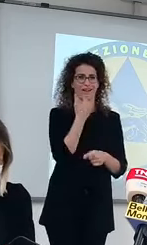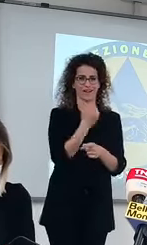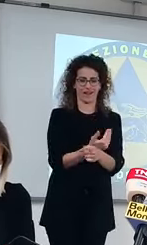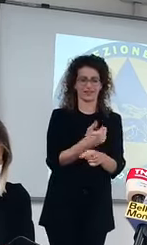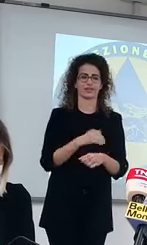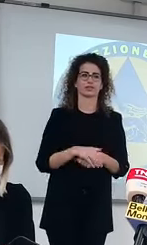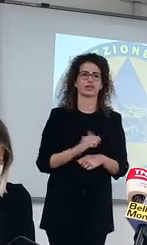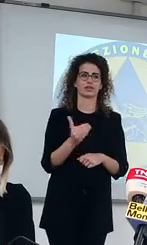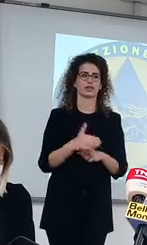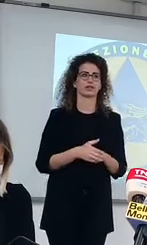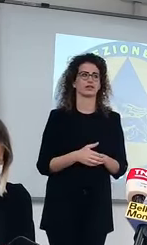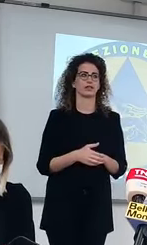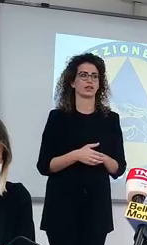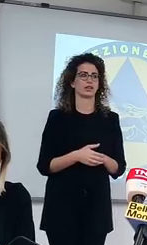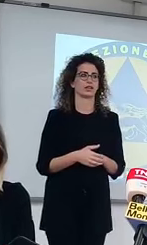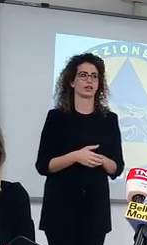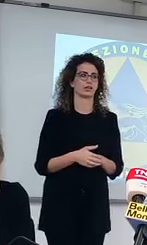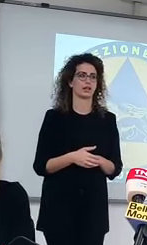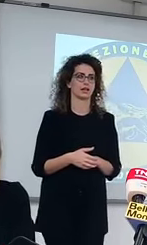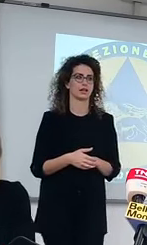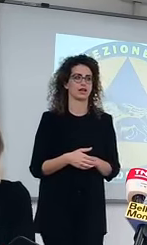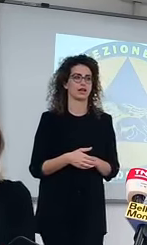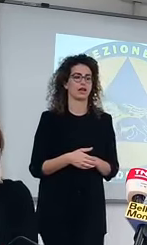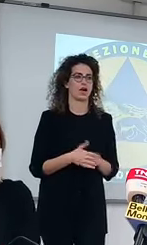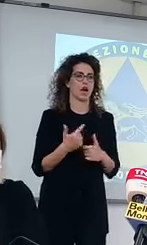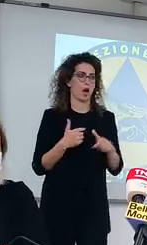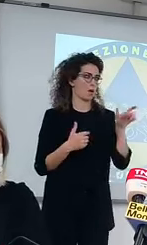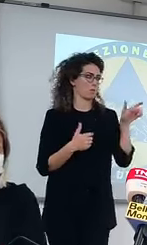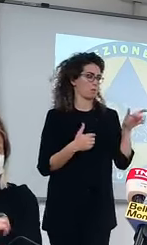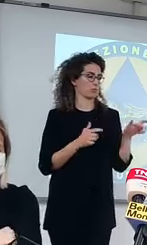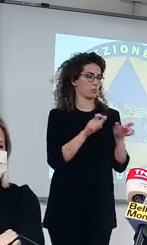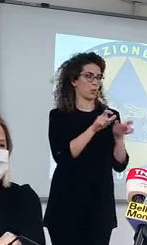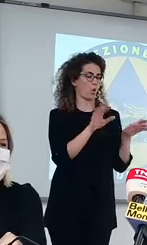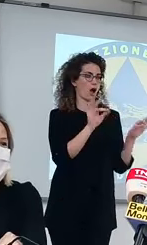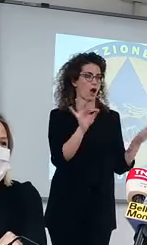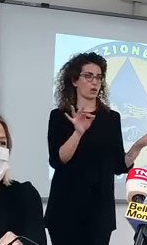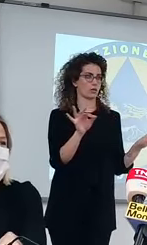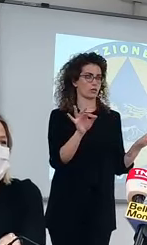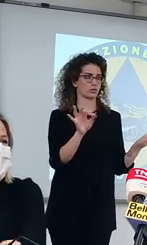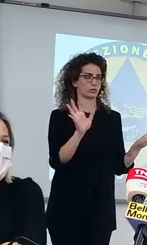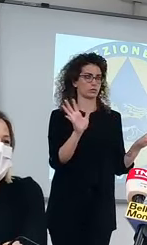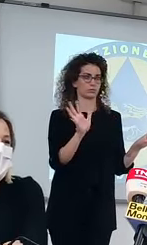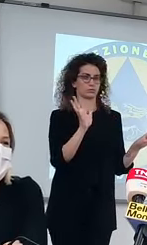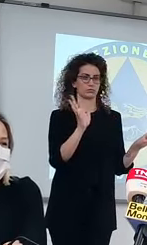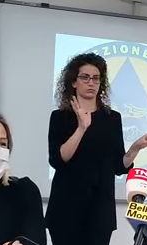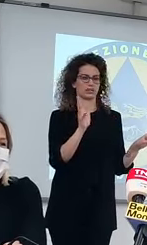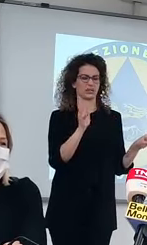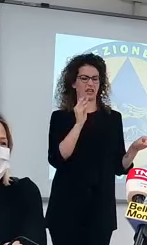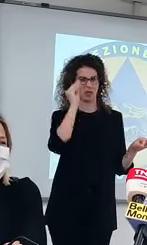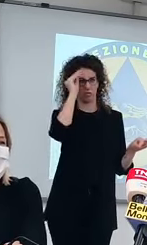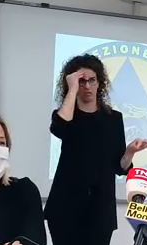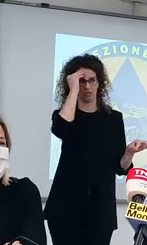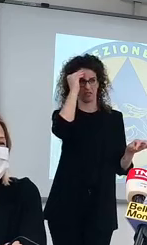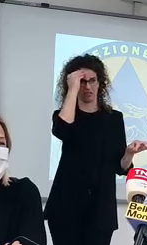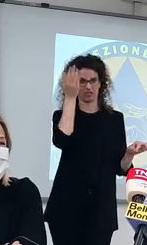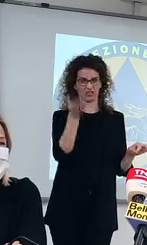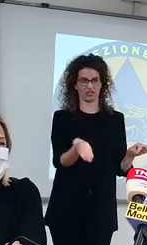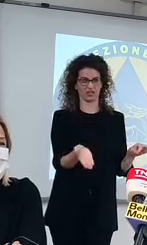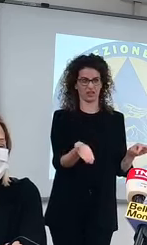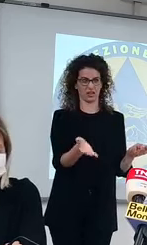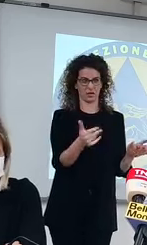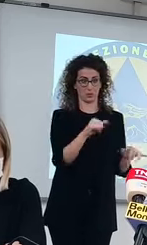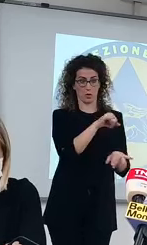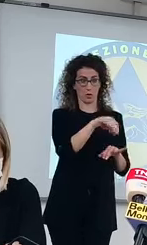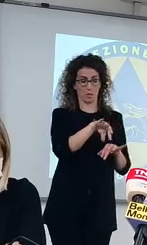Grazie. Che nessuno osi pensare a un trucchetto da 4 soldi per sfuggire al